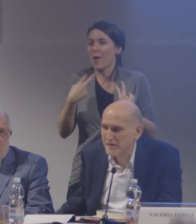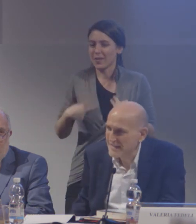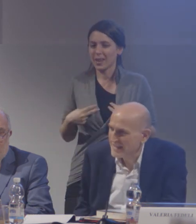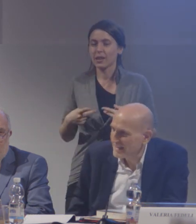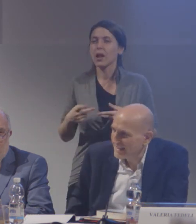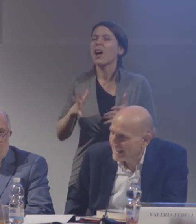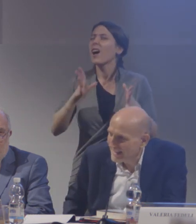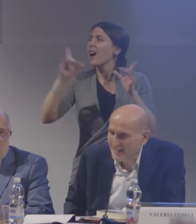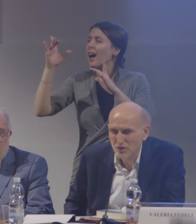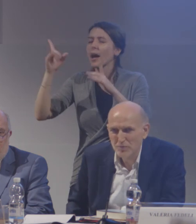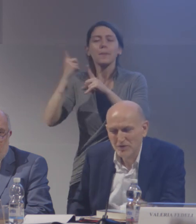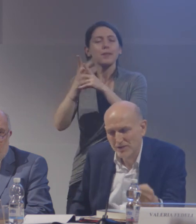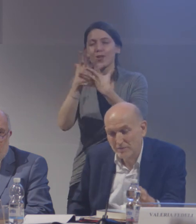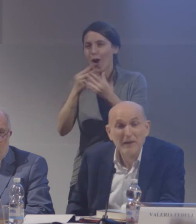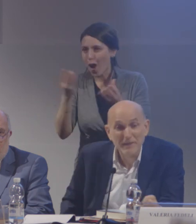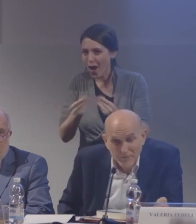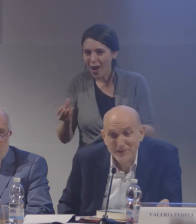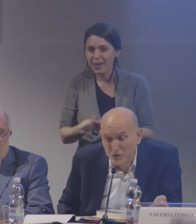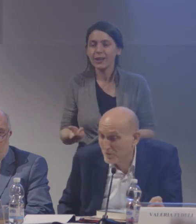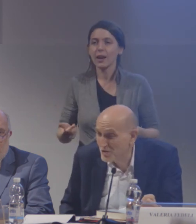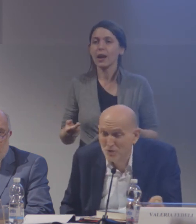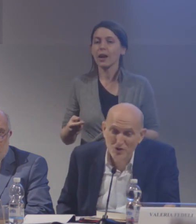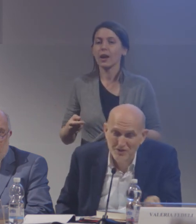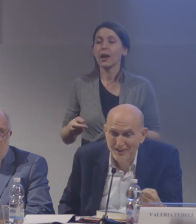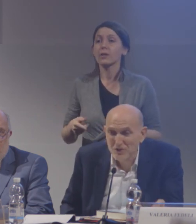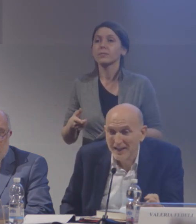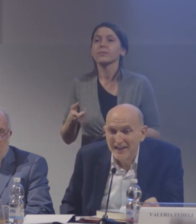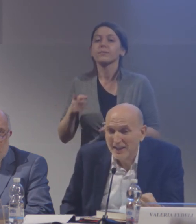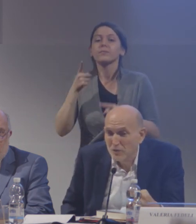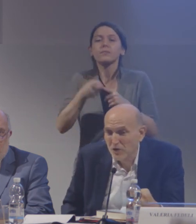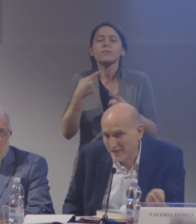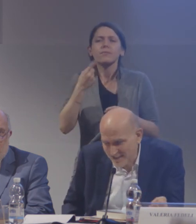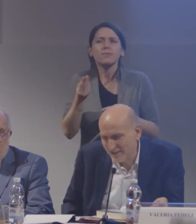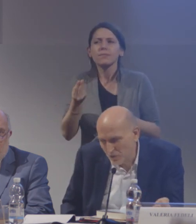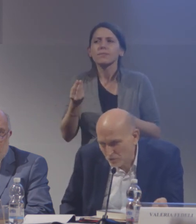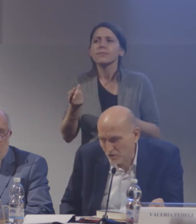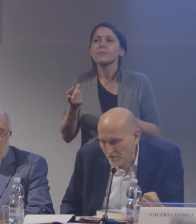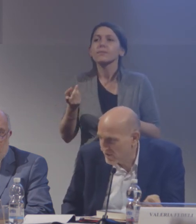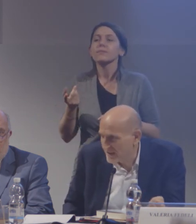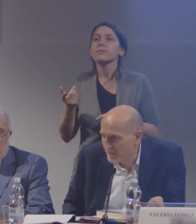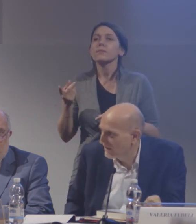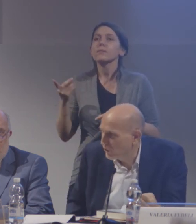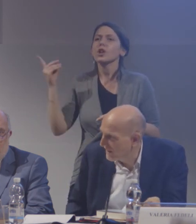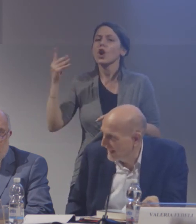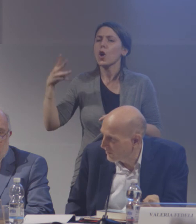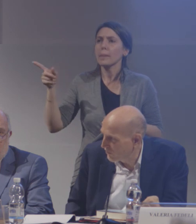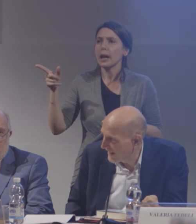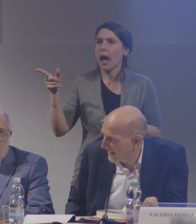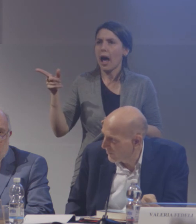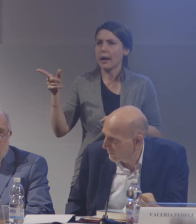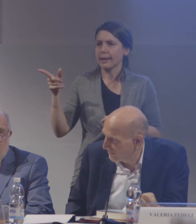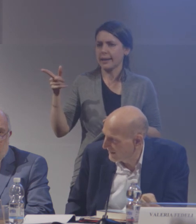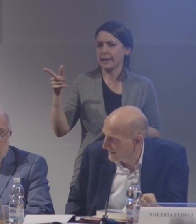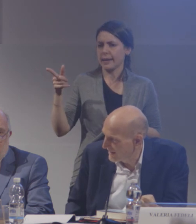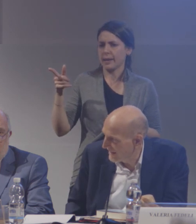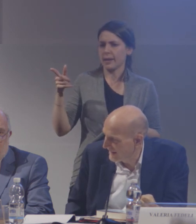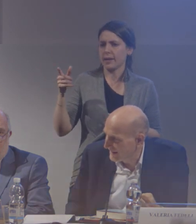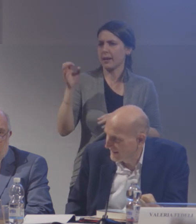equivoco dovesse essere chiarito. Come ogni... Beh, mi ha detto persino una cosa, che non voleva essere interrotto. Come forse sapete, Don Milani non era